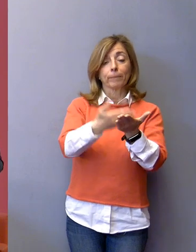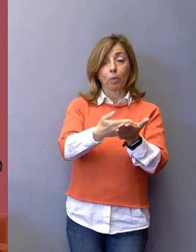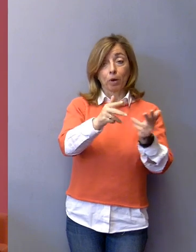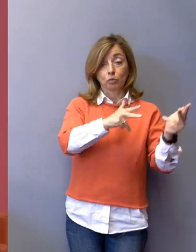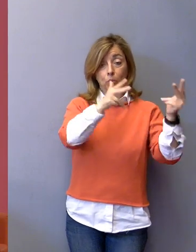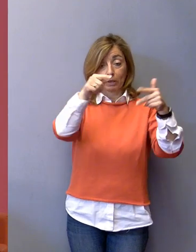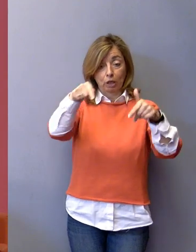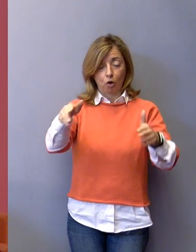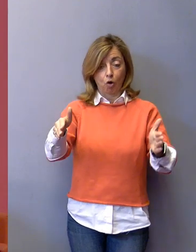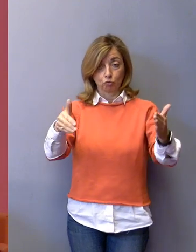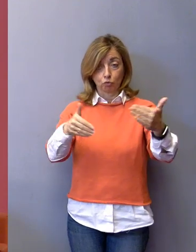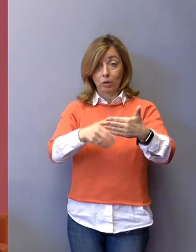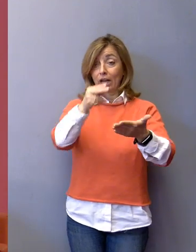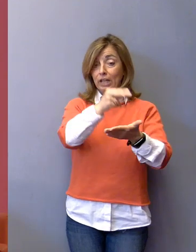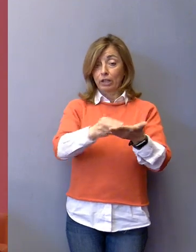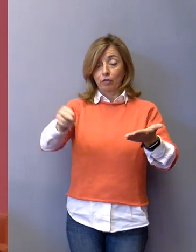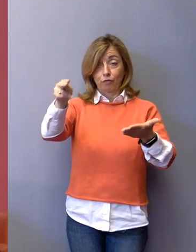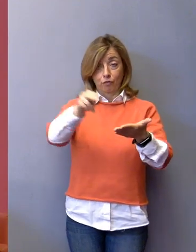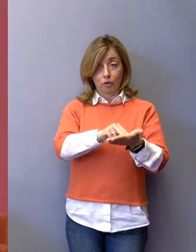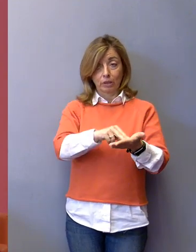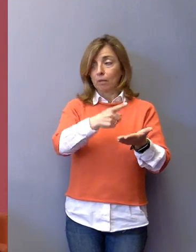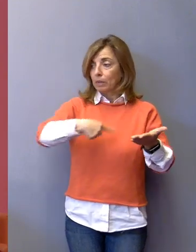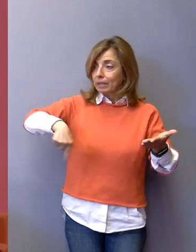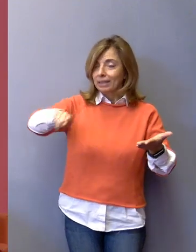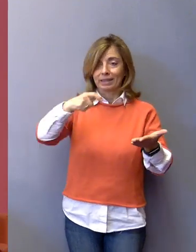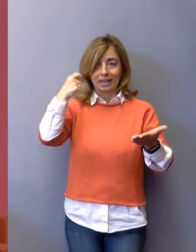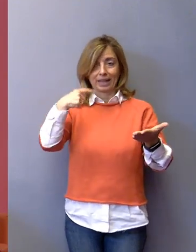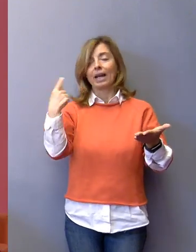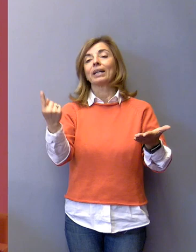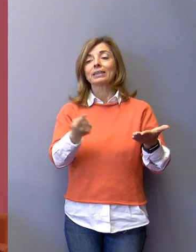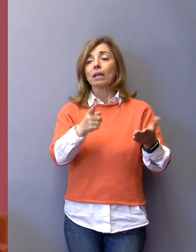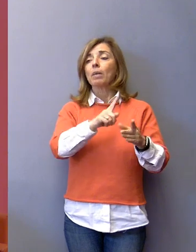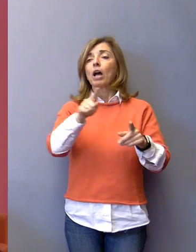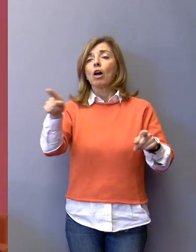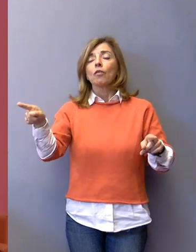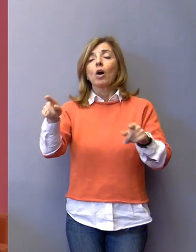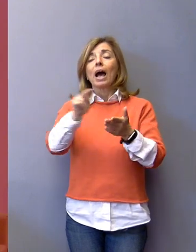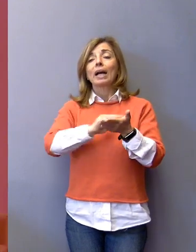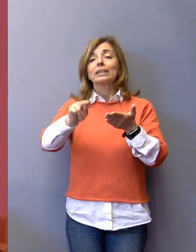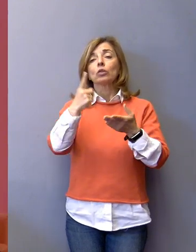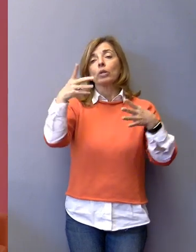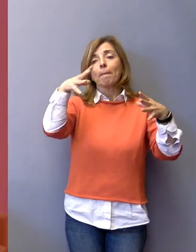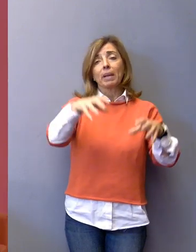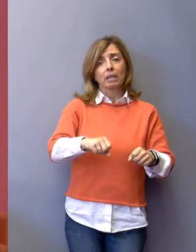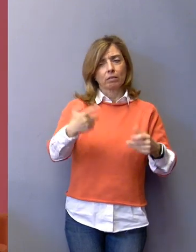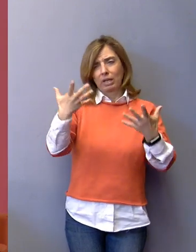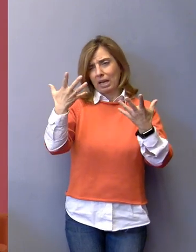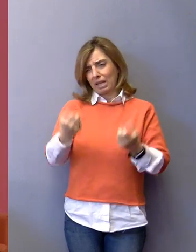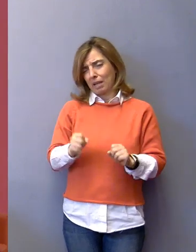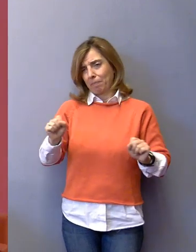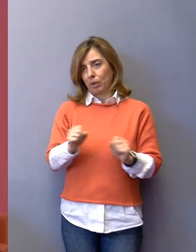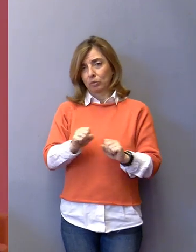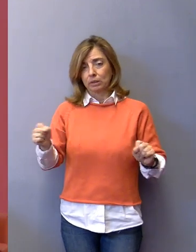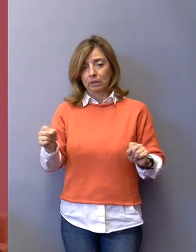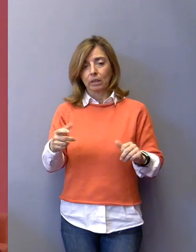avendone tutti un interesse ma avete scritto un impegnativa palesemente in ammissibile e mi permetto di dire ve lo spiegherà poi il segretario